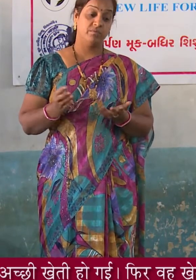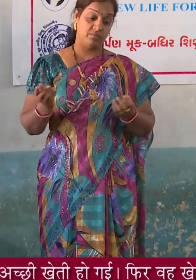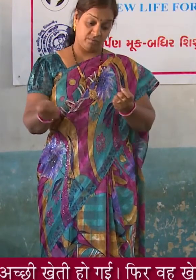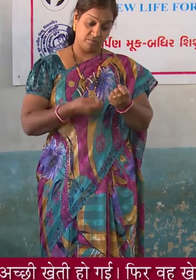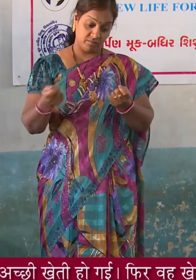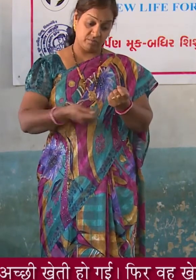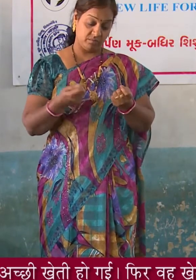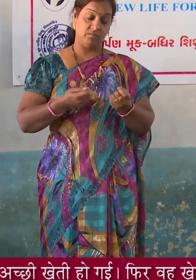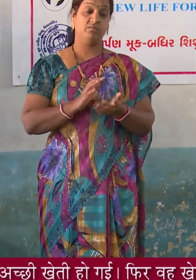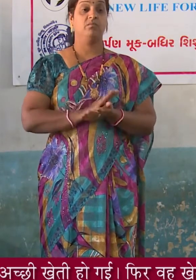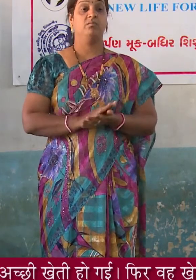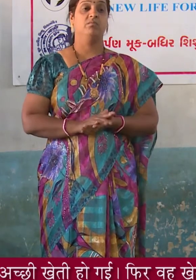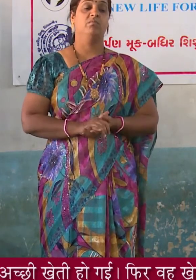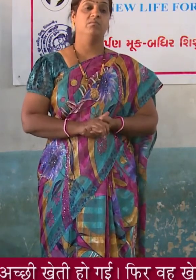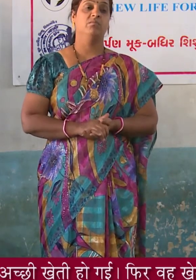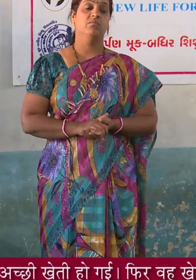भी लिया, समय पर